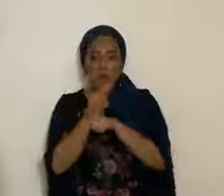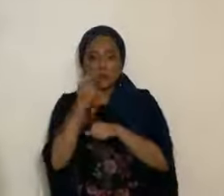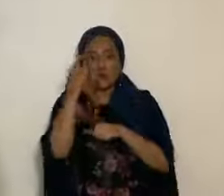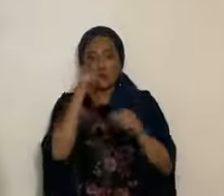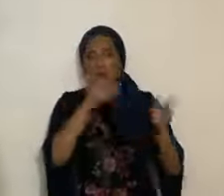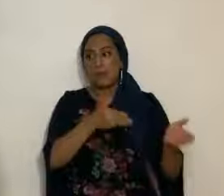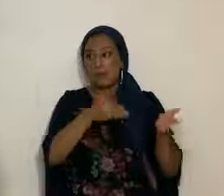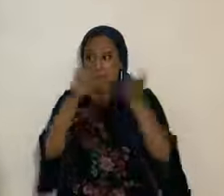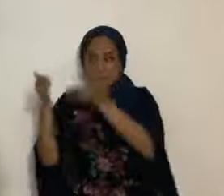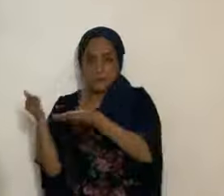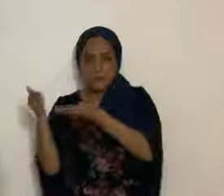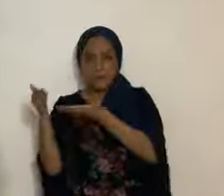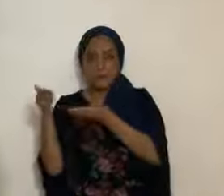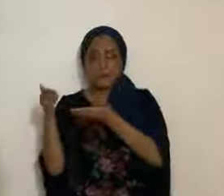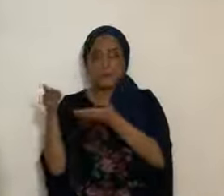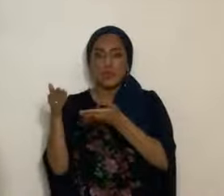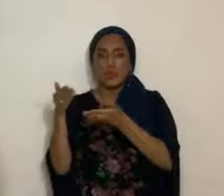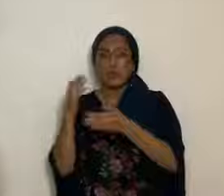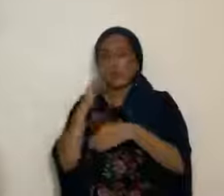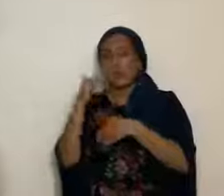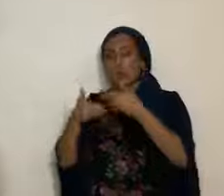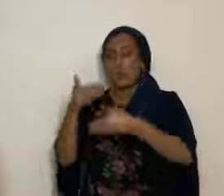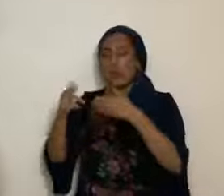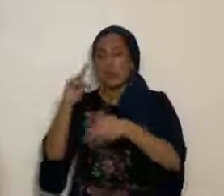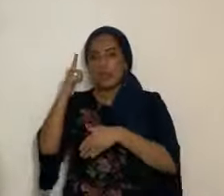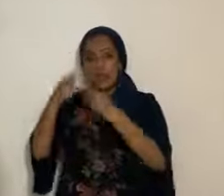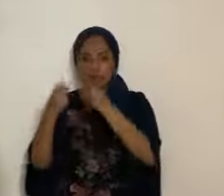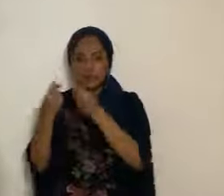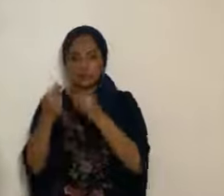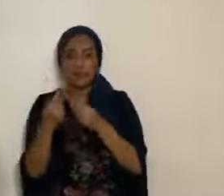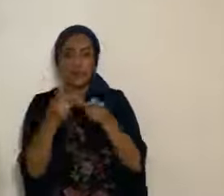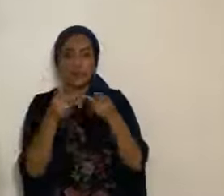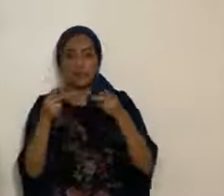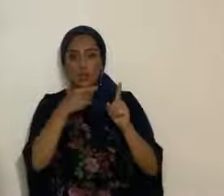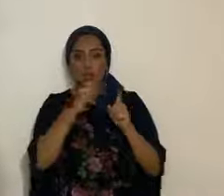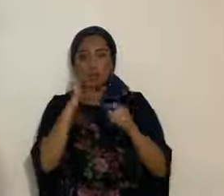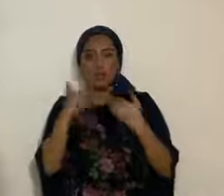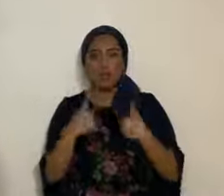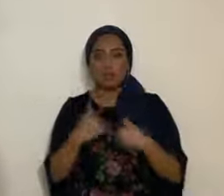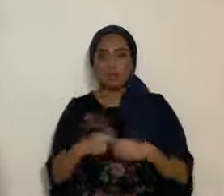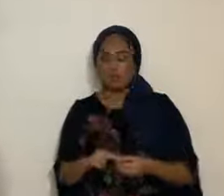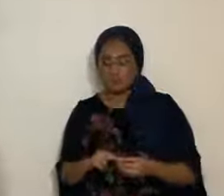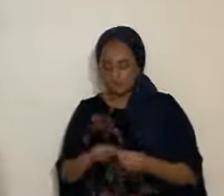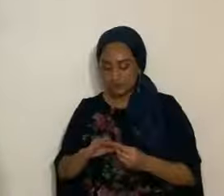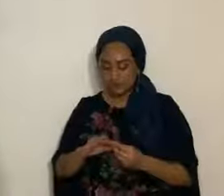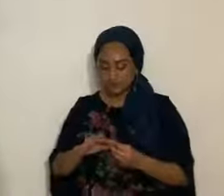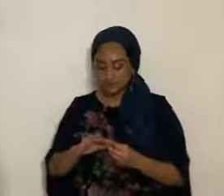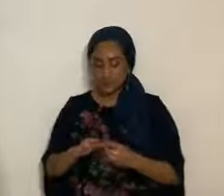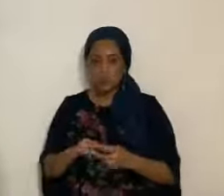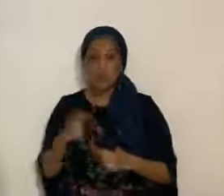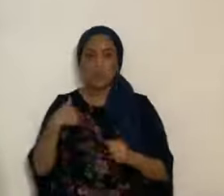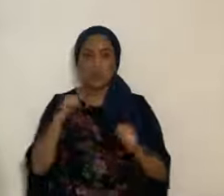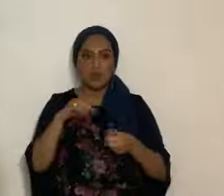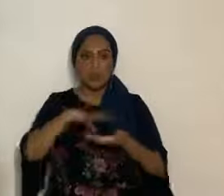llevarlo a la posición que desempeñaría, el lugar que él ocuparía. Y eso nosotros lo vemos relatado en Génesis